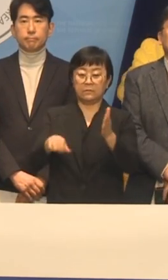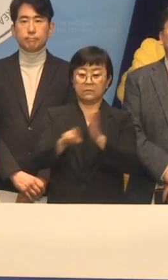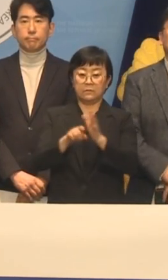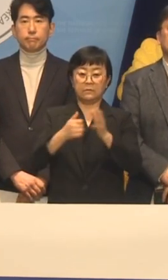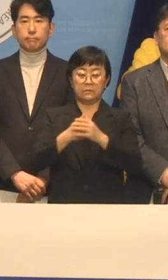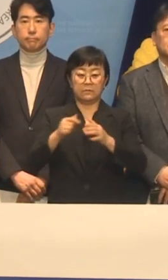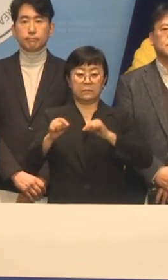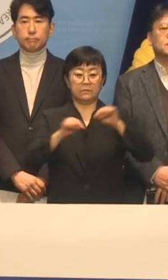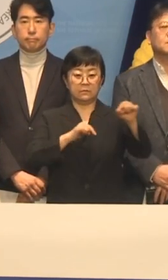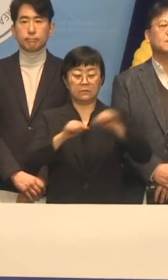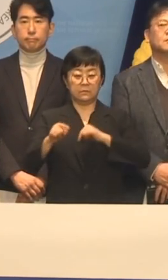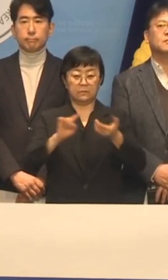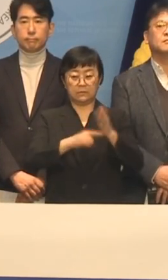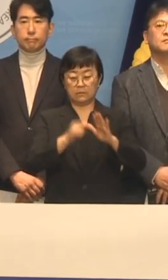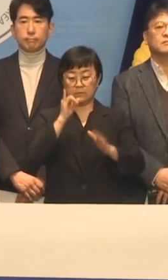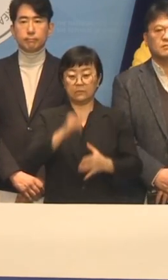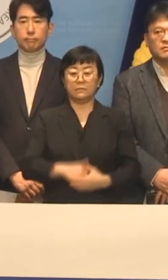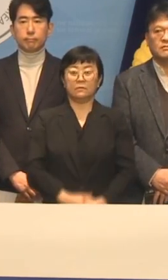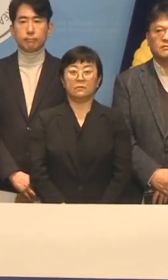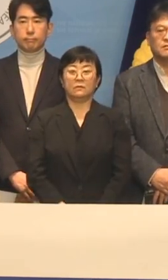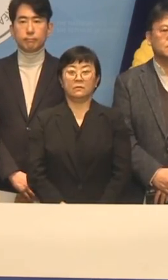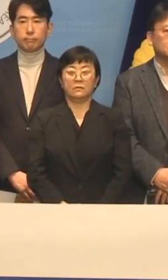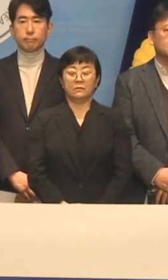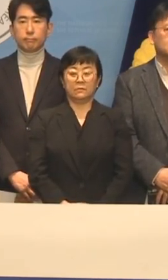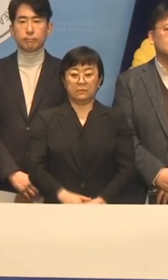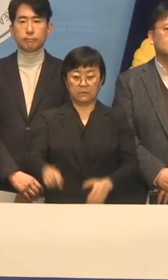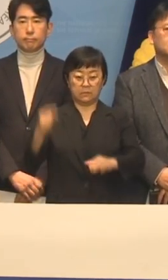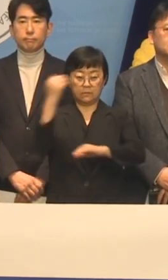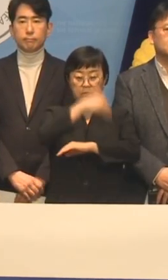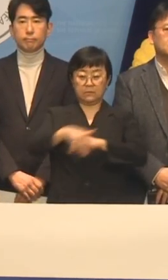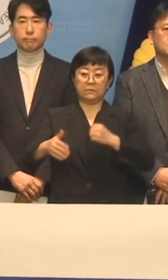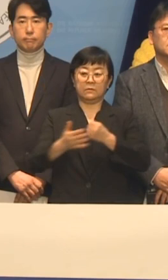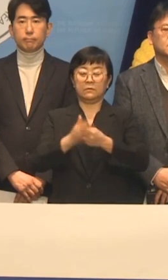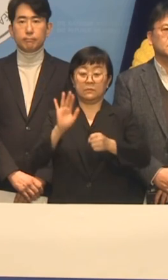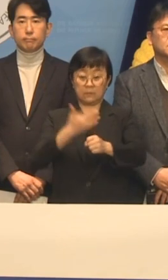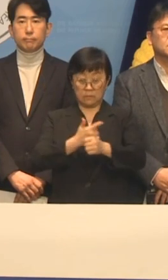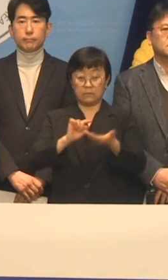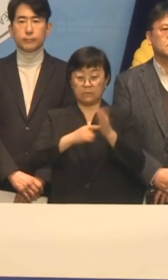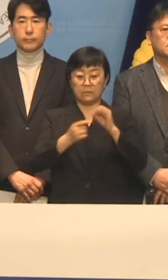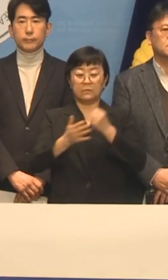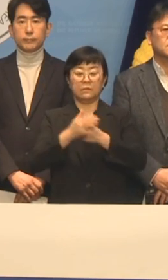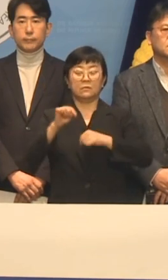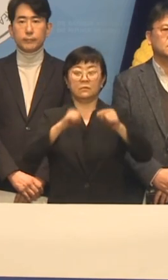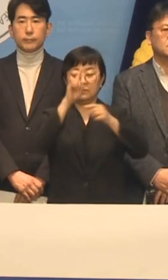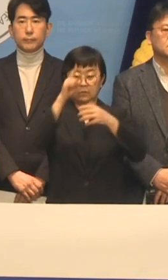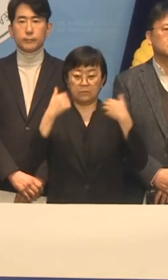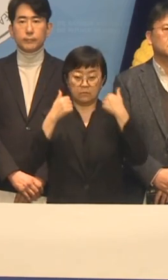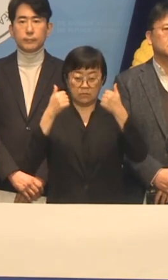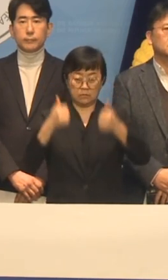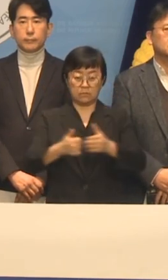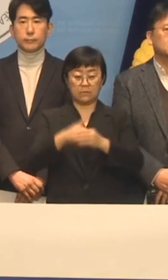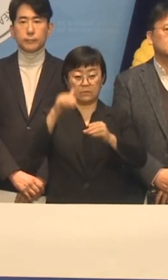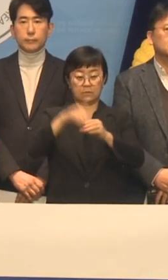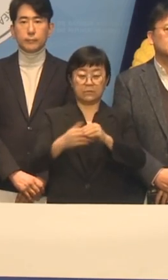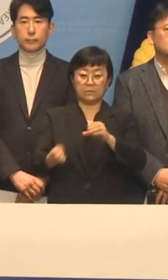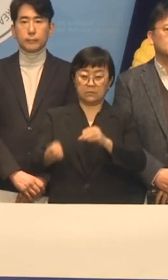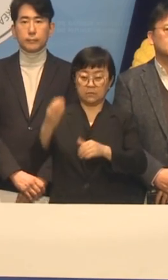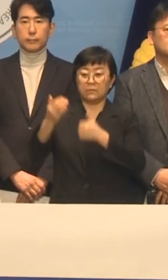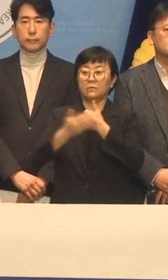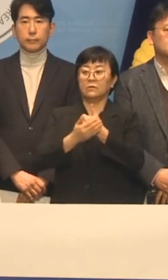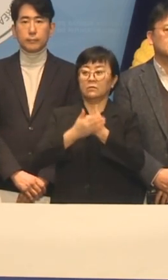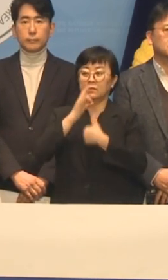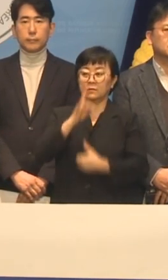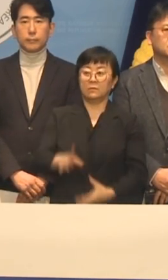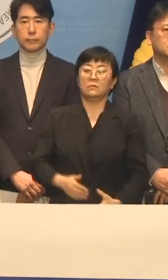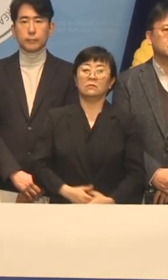대국적인 정치를 뜻합니다. 이를 의도적으로 오독하는 것은 정권 심판과 총선 승리에 아무런